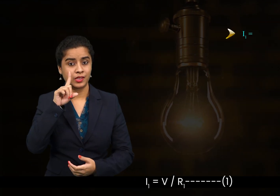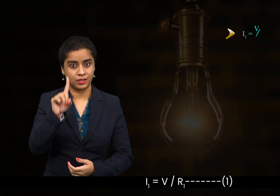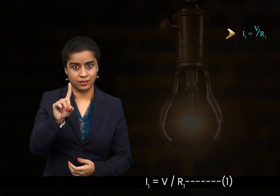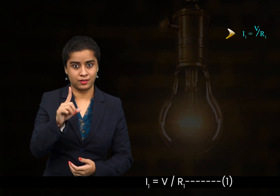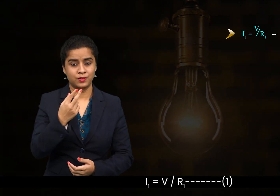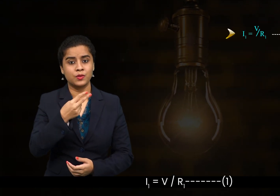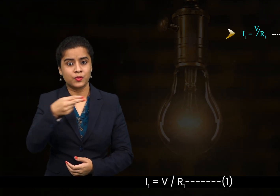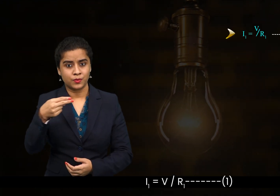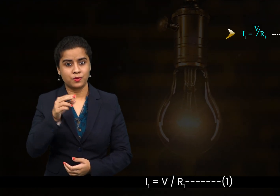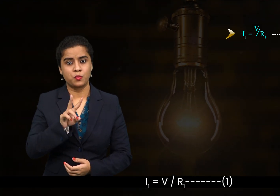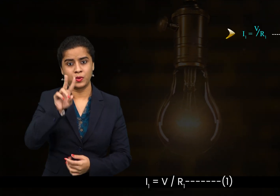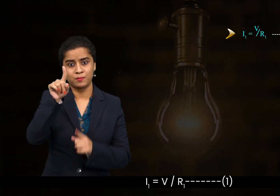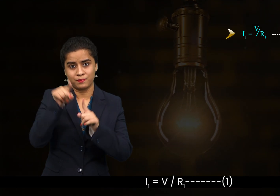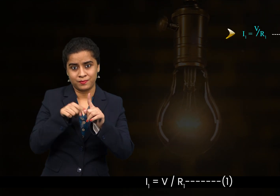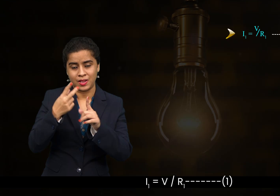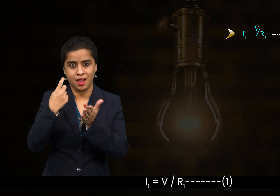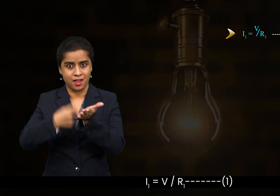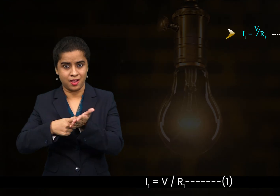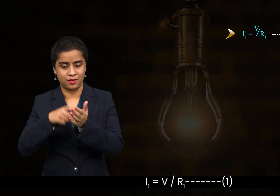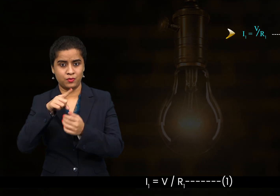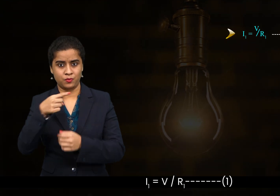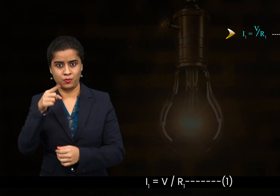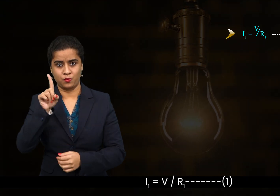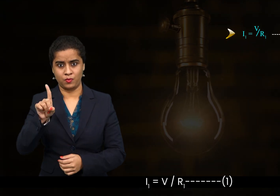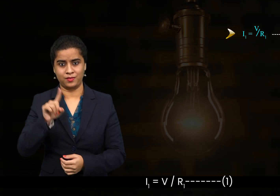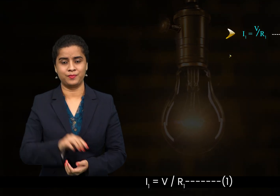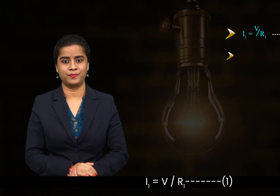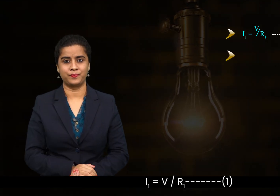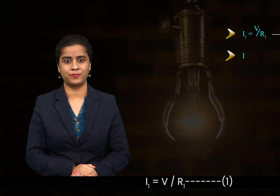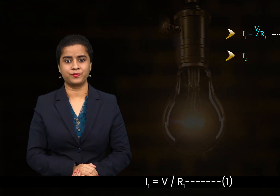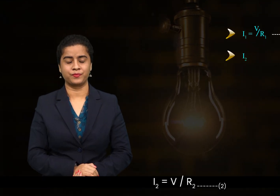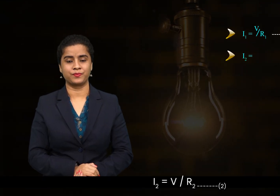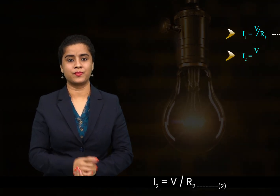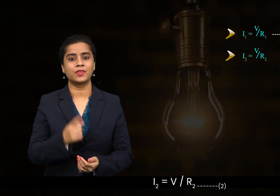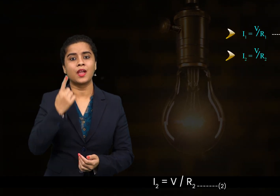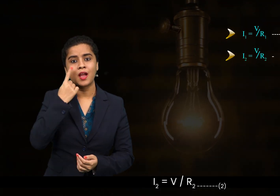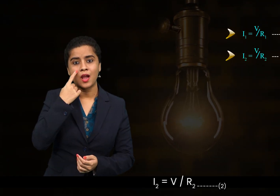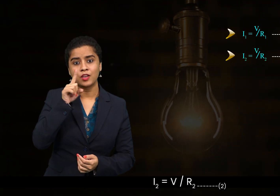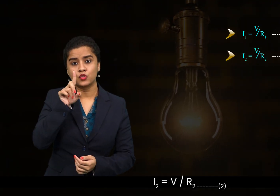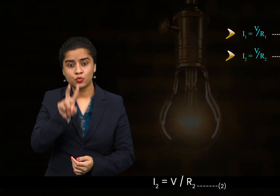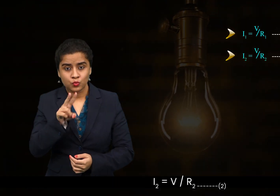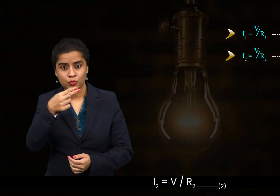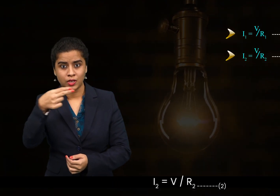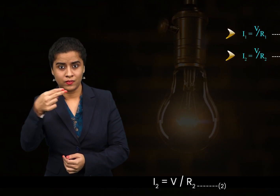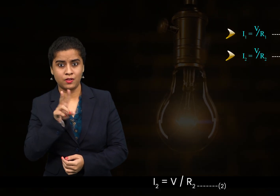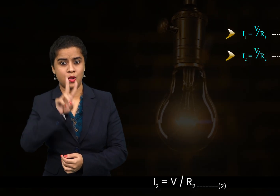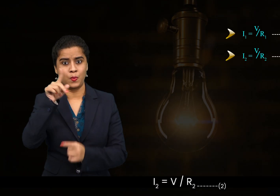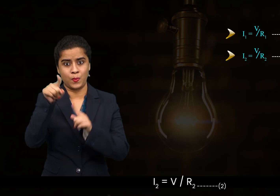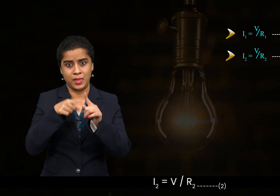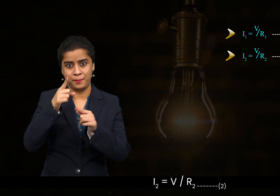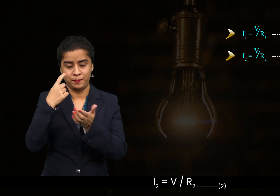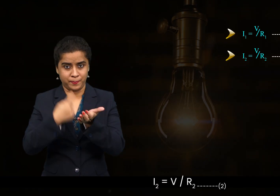I1 ஈடு V பார் R கீழ்க்கோடு 1 சமன்பாடு 1. I2 ஈடு V பார்